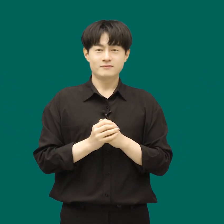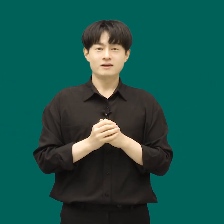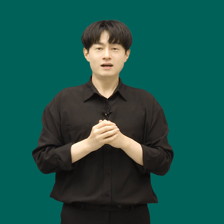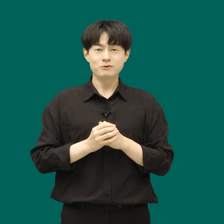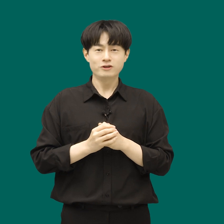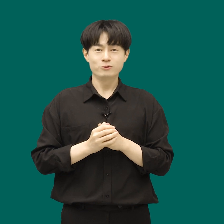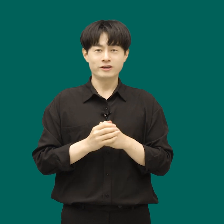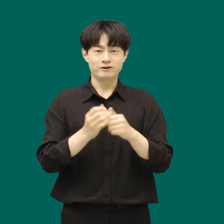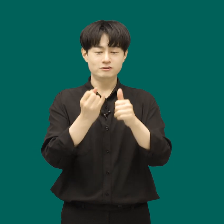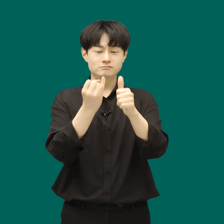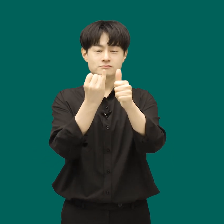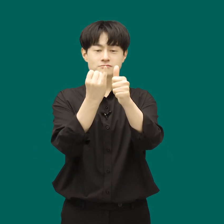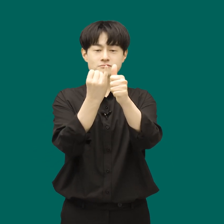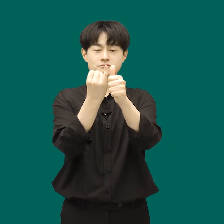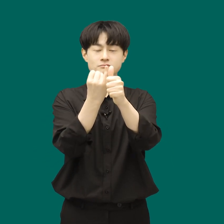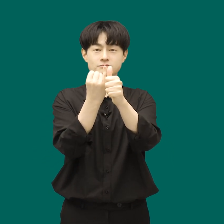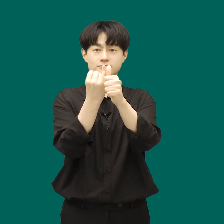한 번 더 해볼게요.